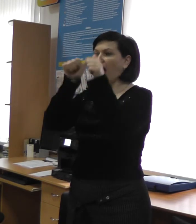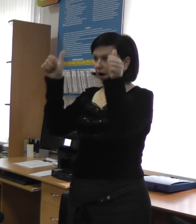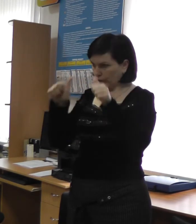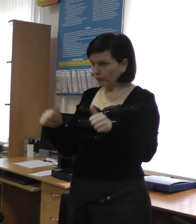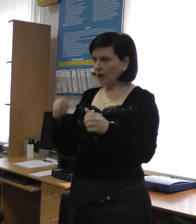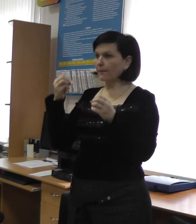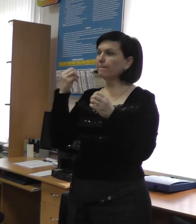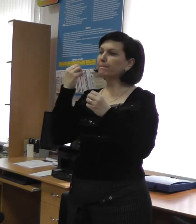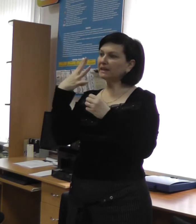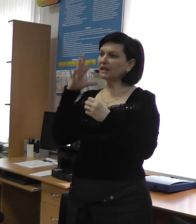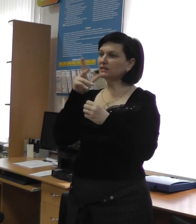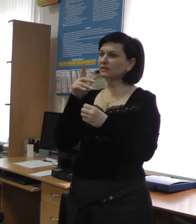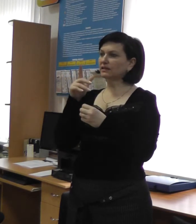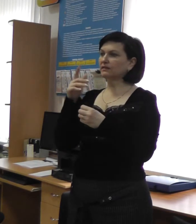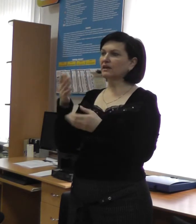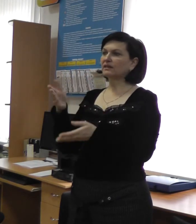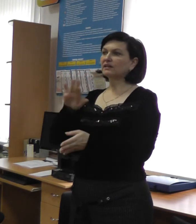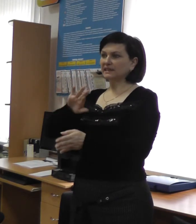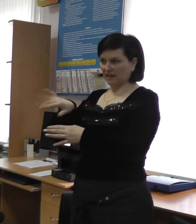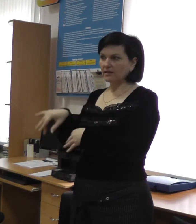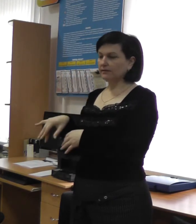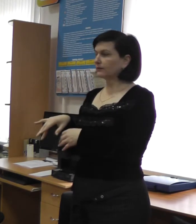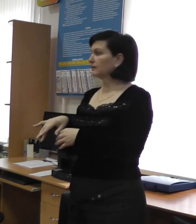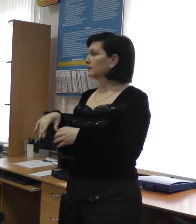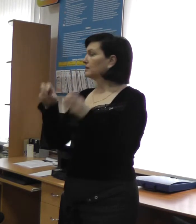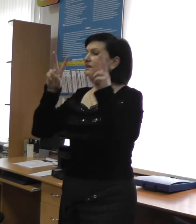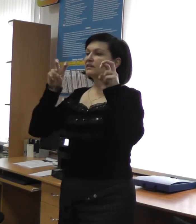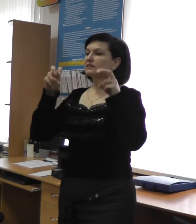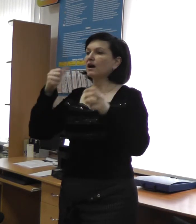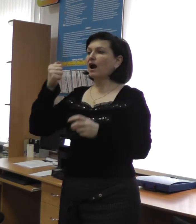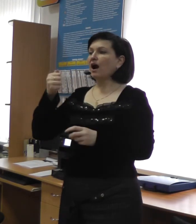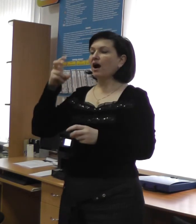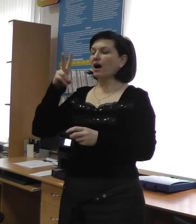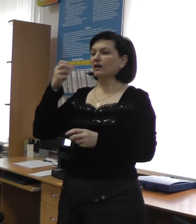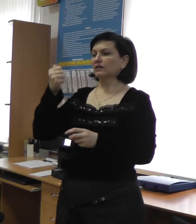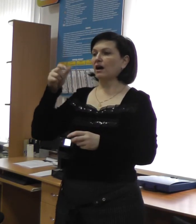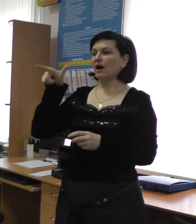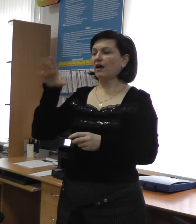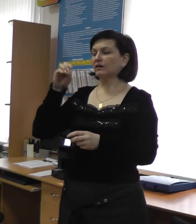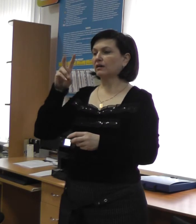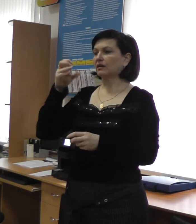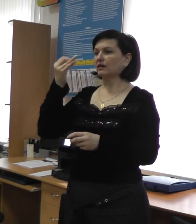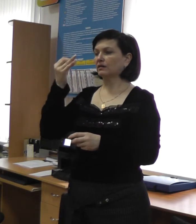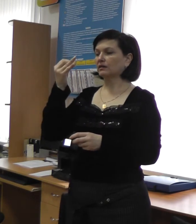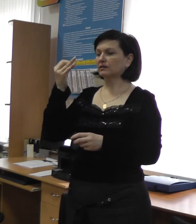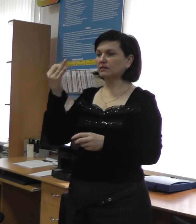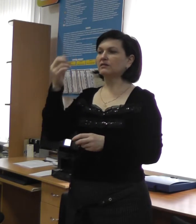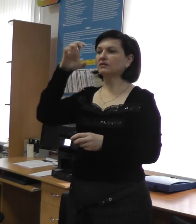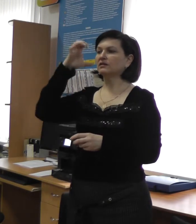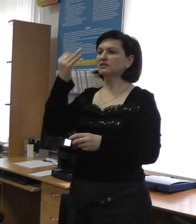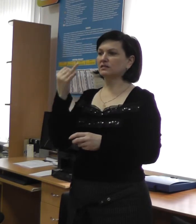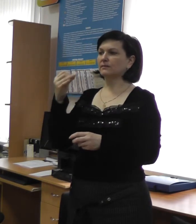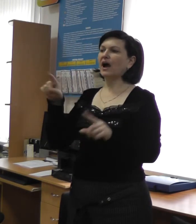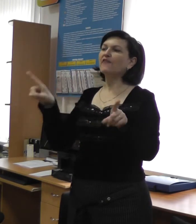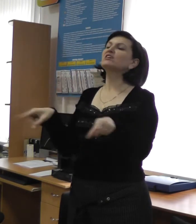зарегистрировано 15 лет назад. Оно называется Анагенесе, что в переводе означает «возрождение».